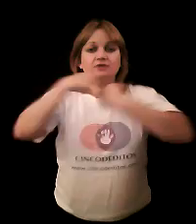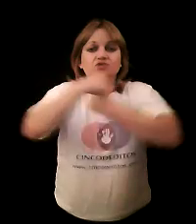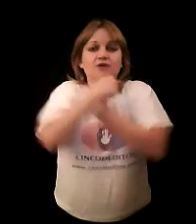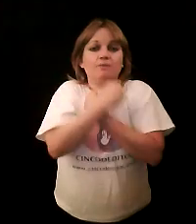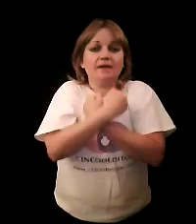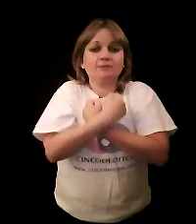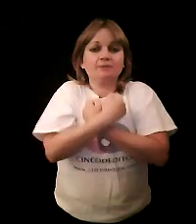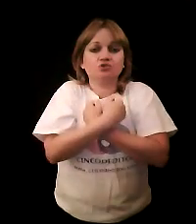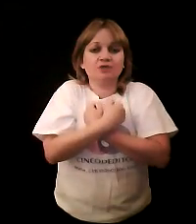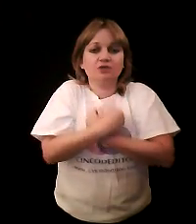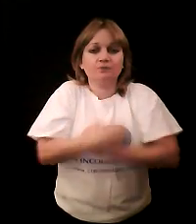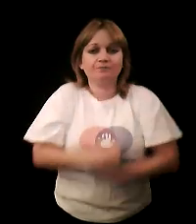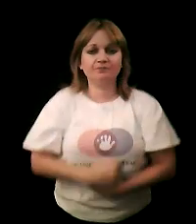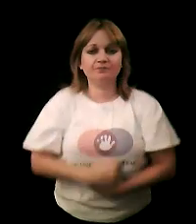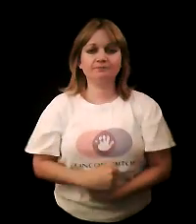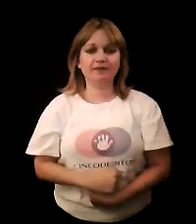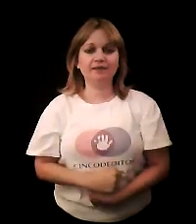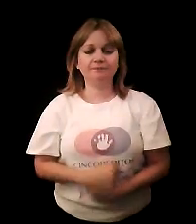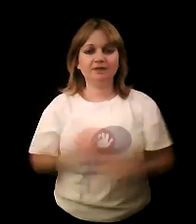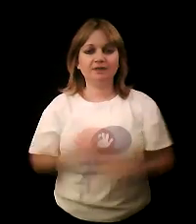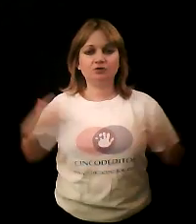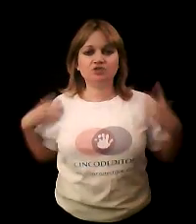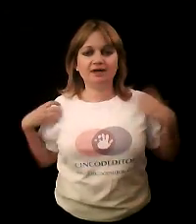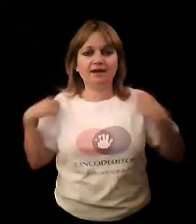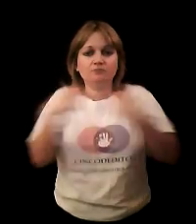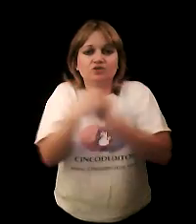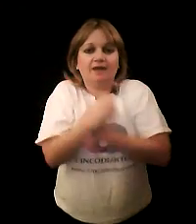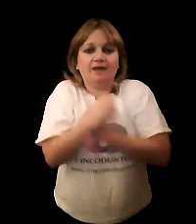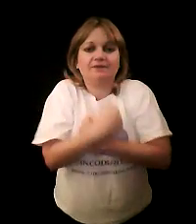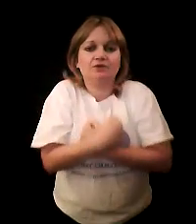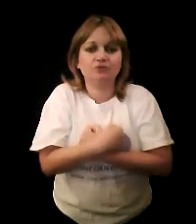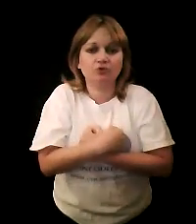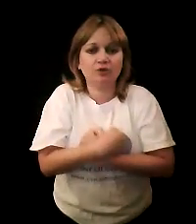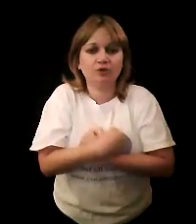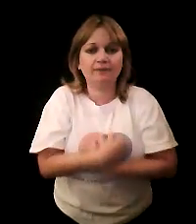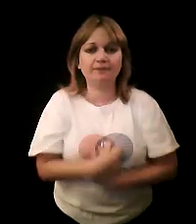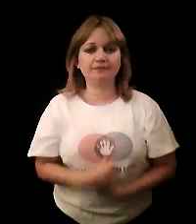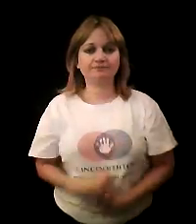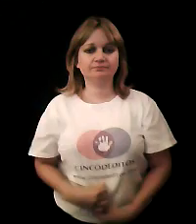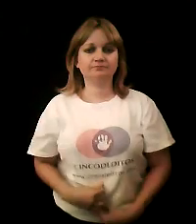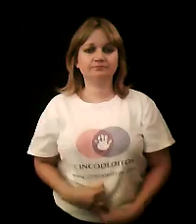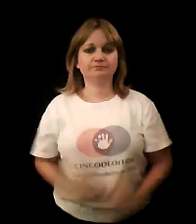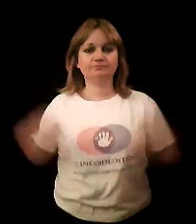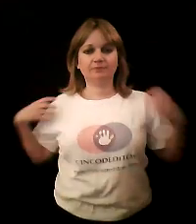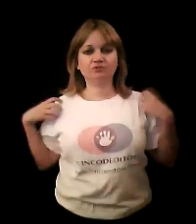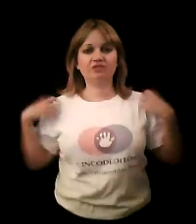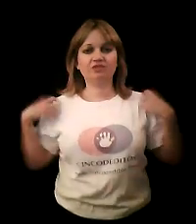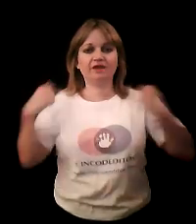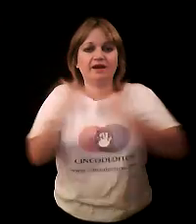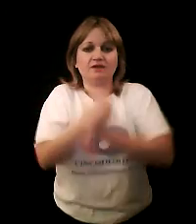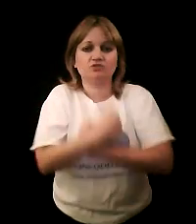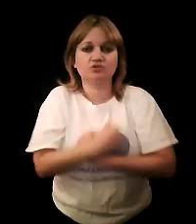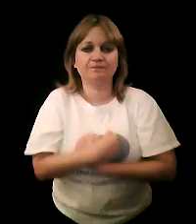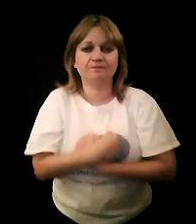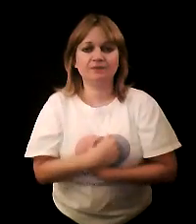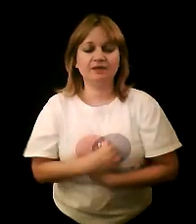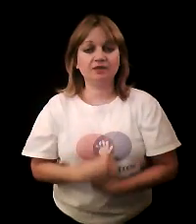nos arropáramos con ello, ¿vale? Nos cerráramos el abrigo o el babi. Vamos a cerrarnos.